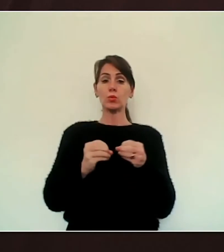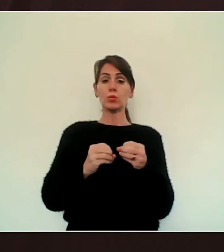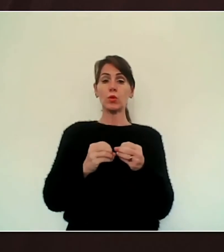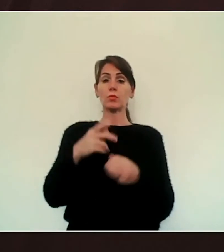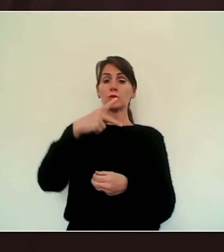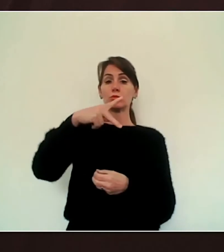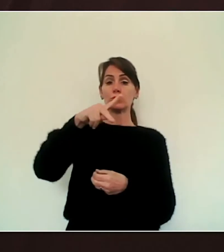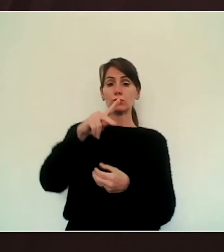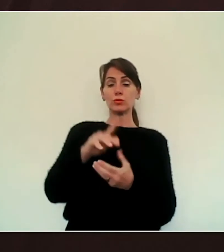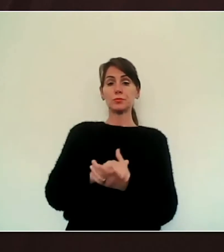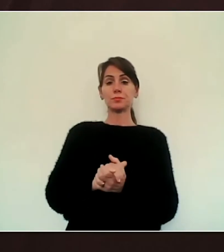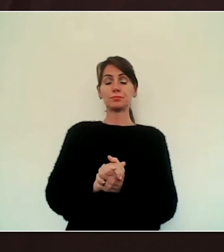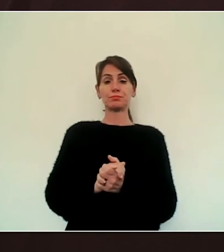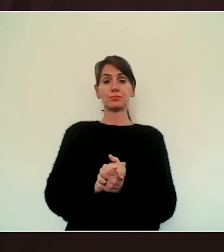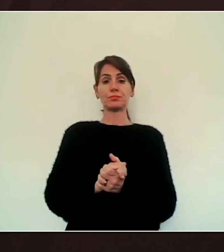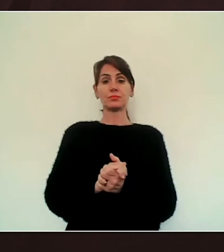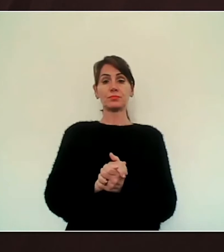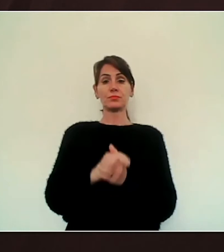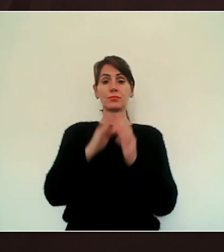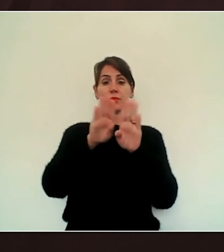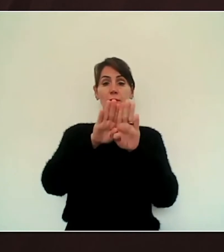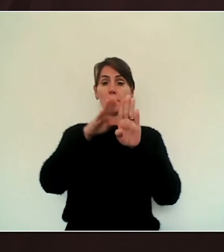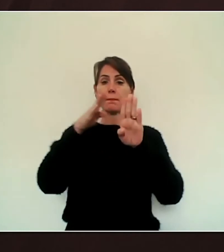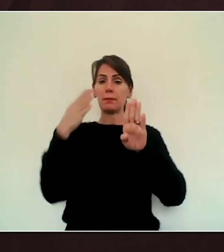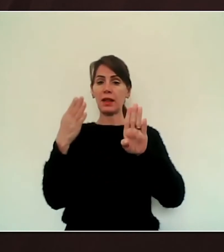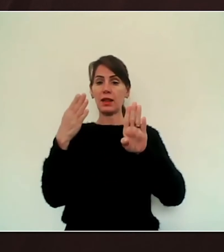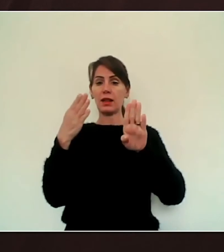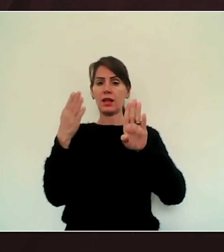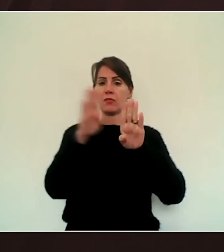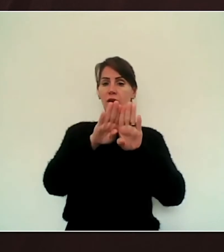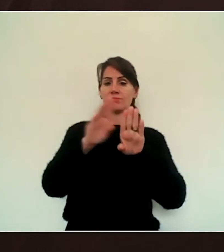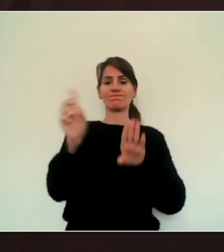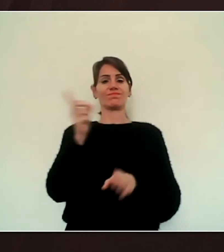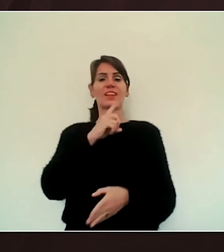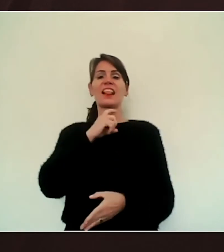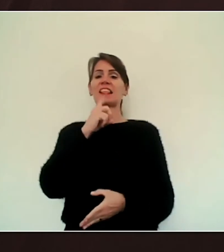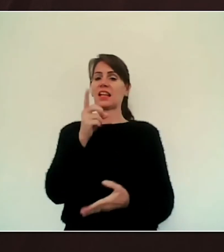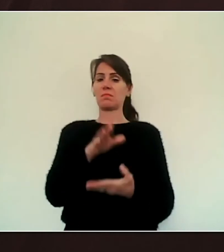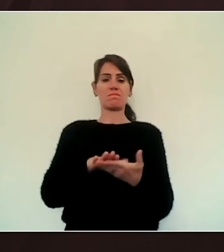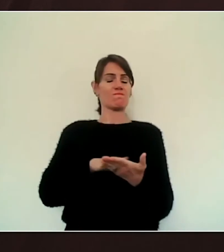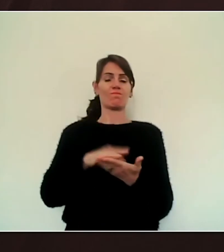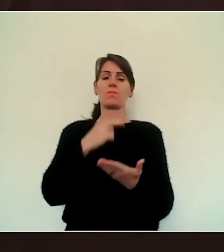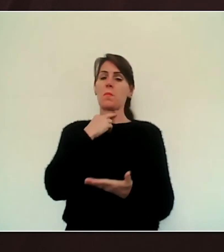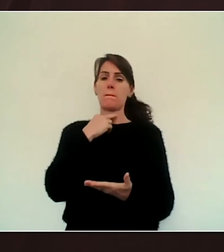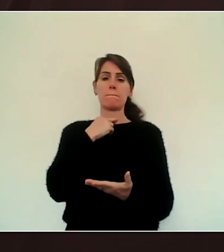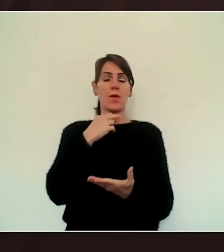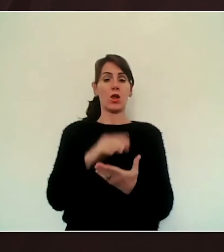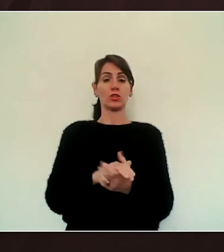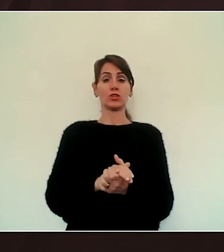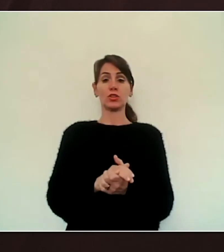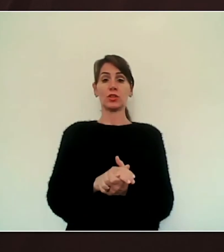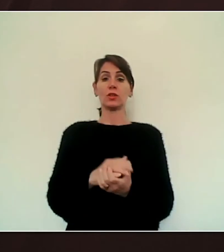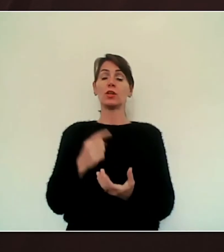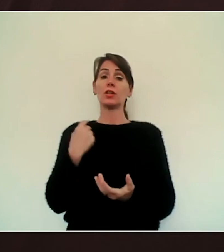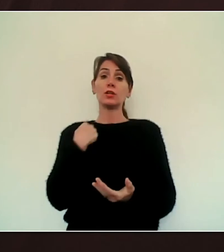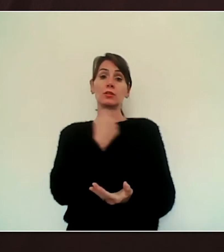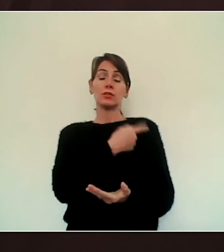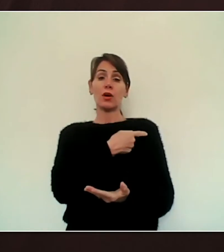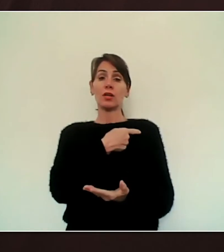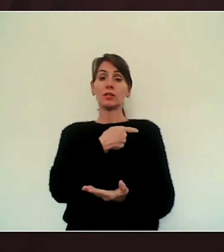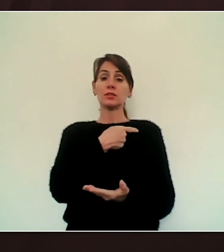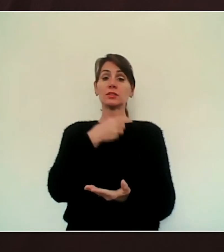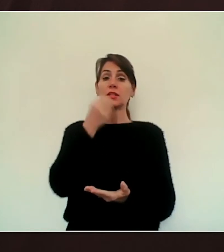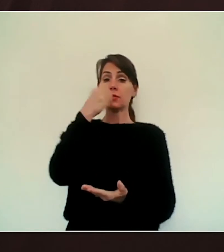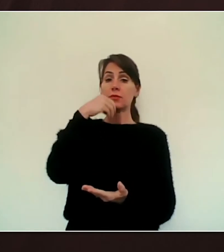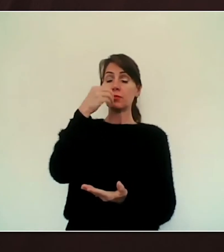qual ninguém pode fechar, que tens pouca força. Nós temos pouca força, mas o Senhor é quem pôs uma porta aberta diante de